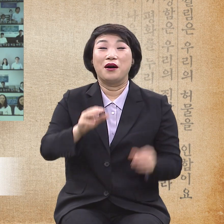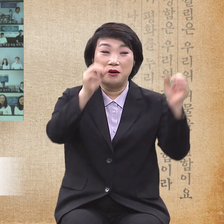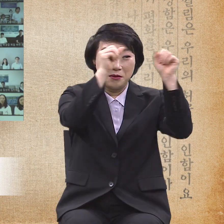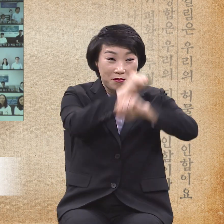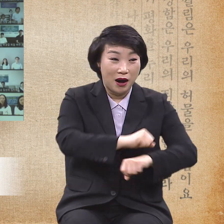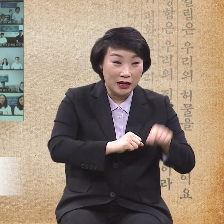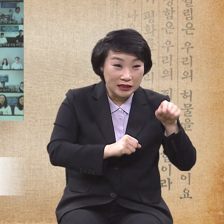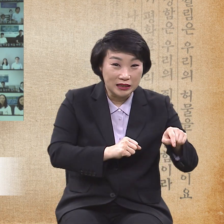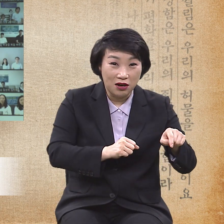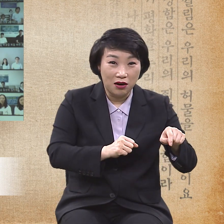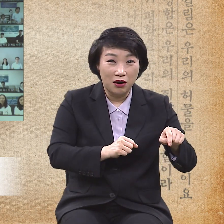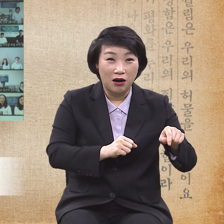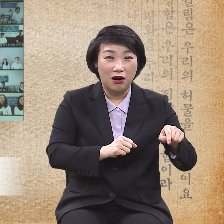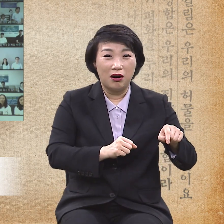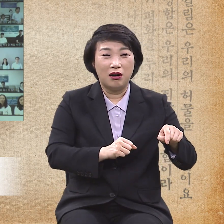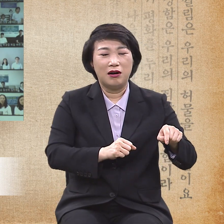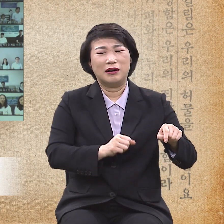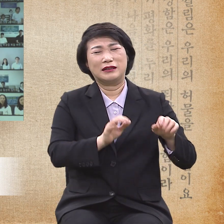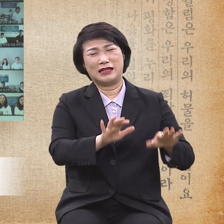멸망이라는